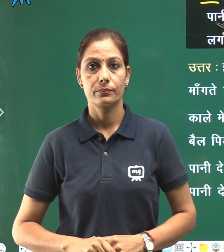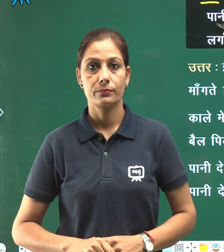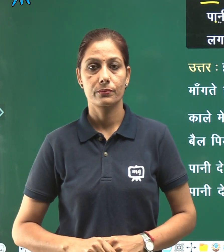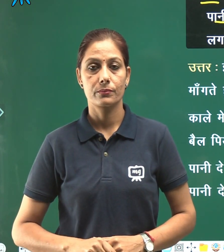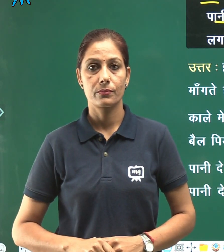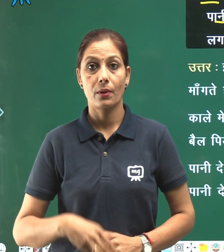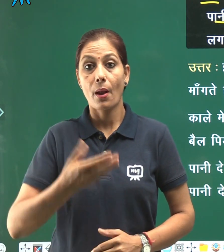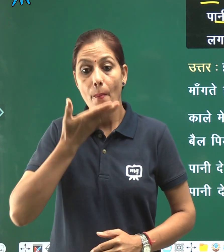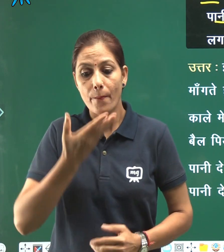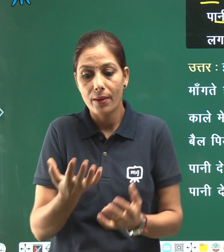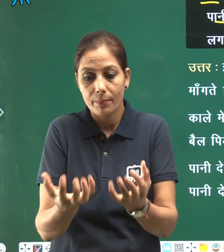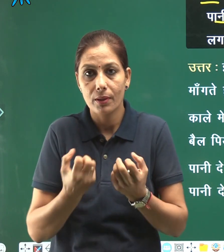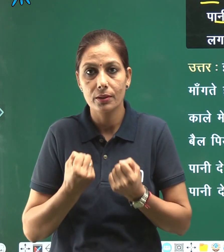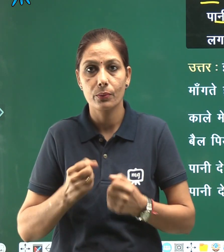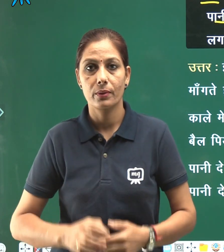पानी मांगते हुए